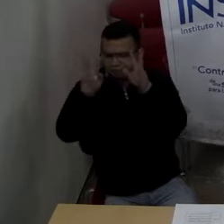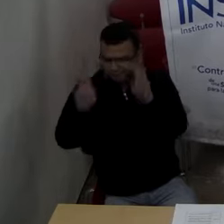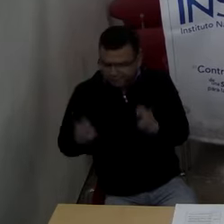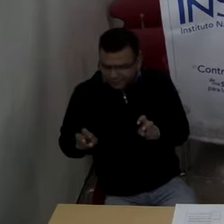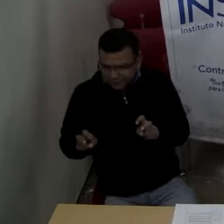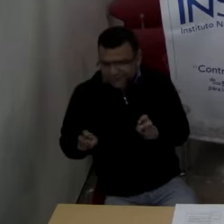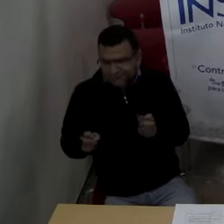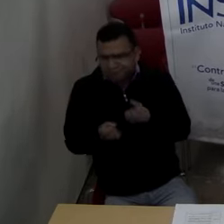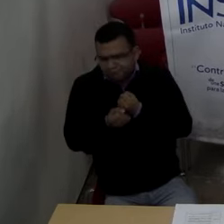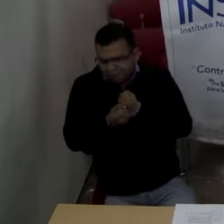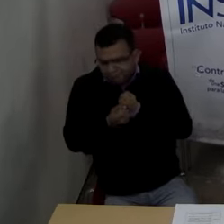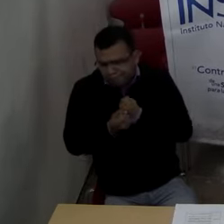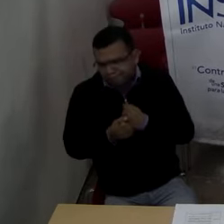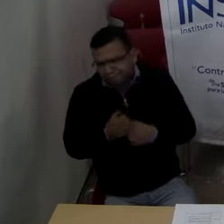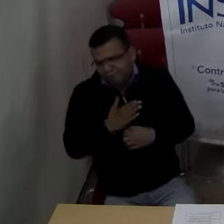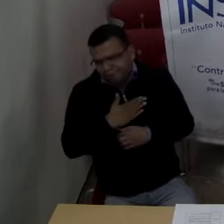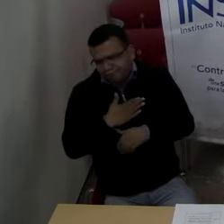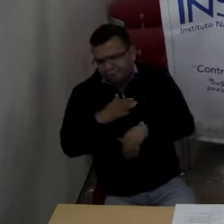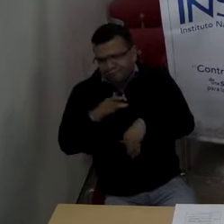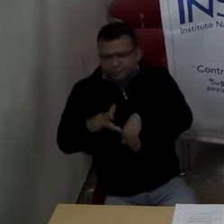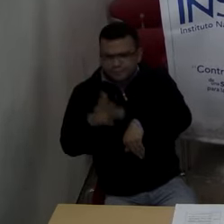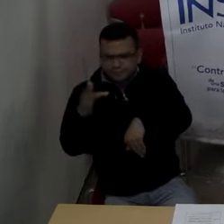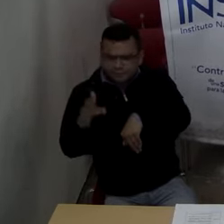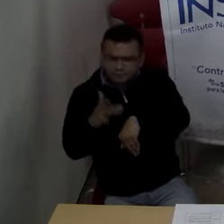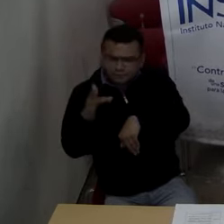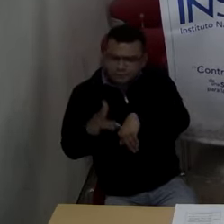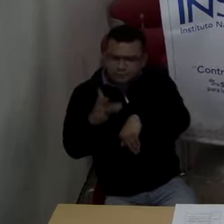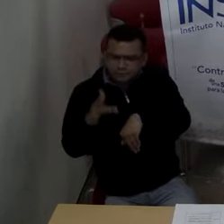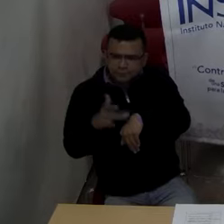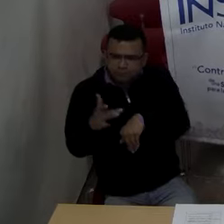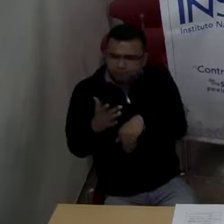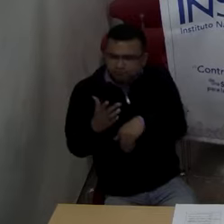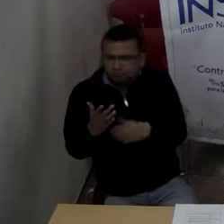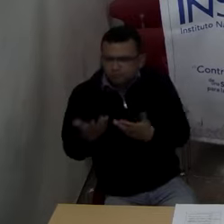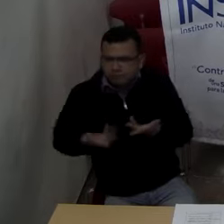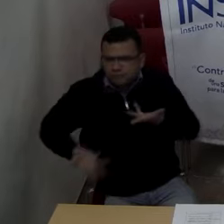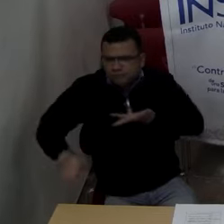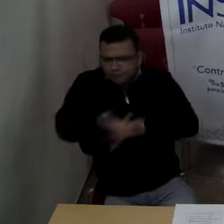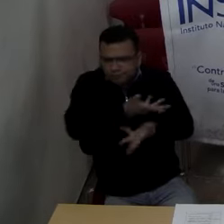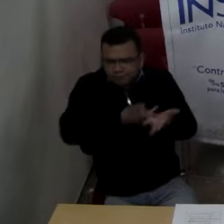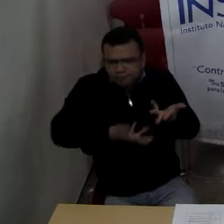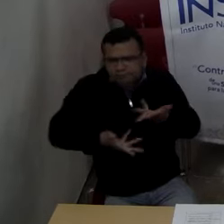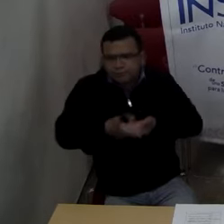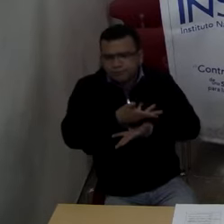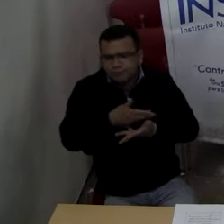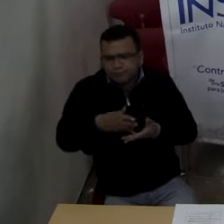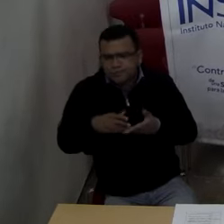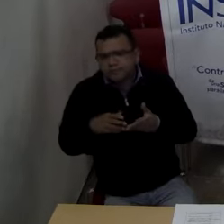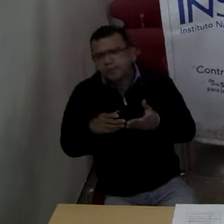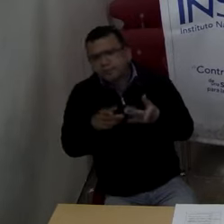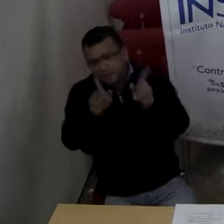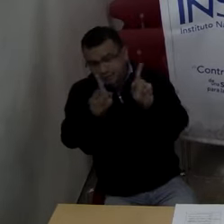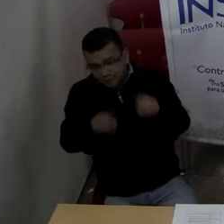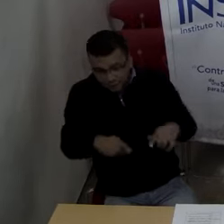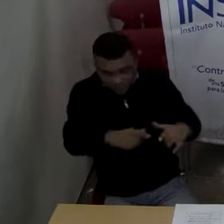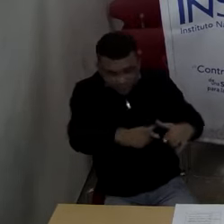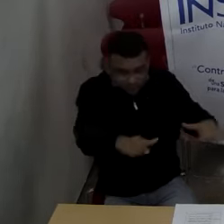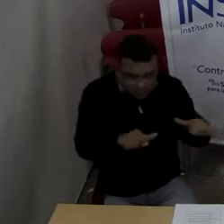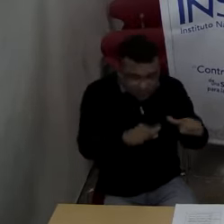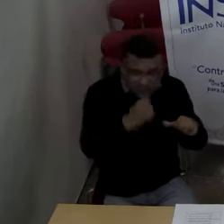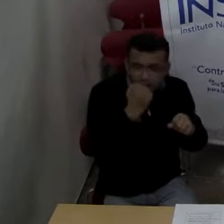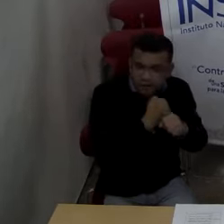afectivos, emotivos y también de los entornos laborales, donde desarrollamos